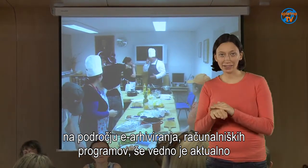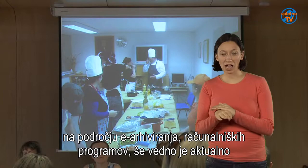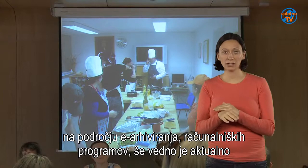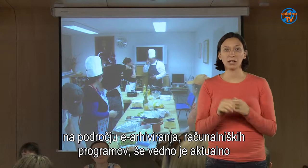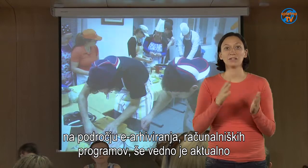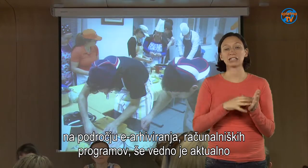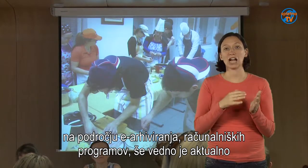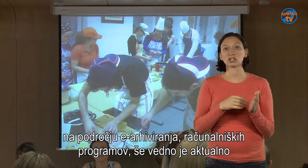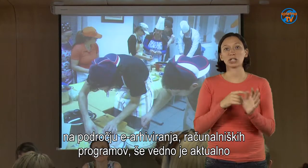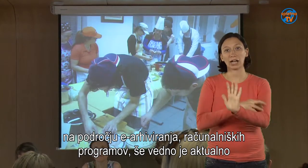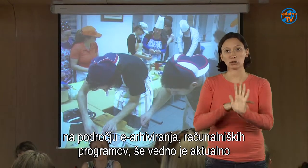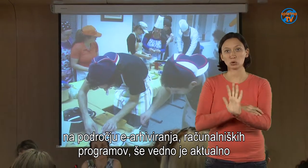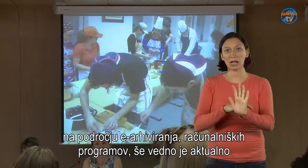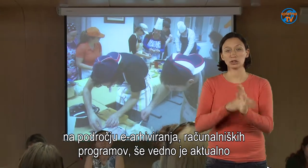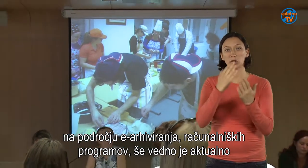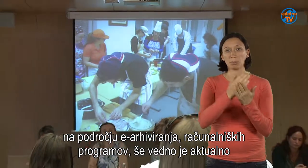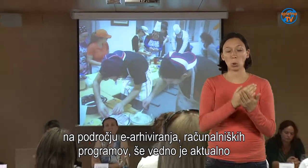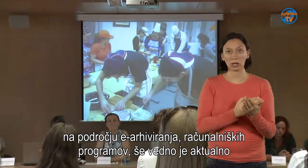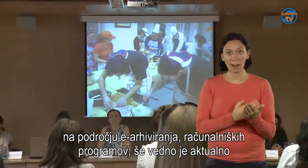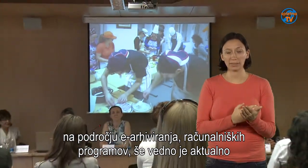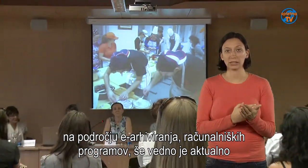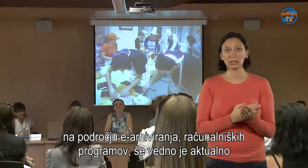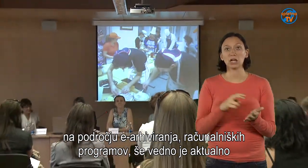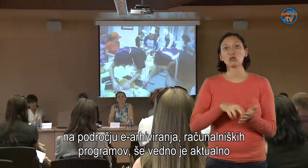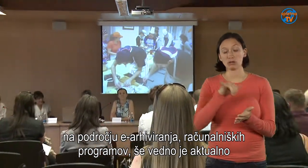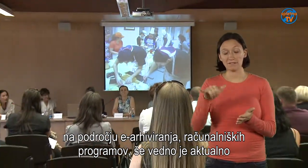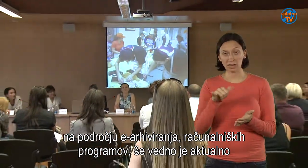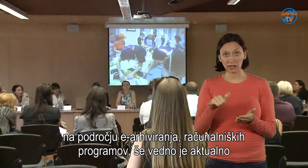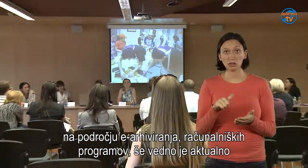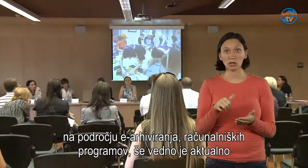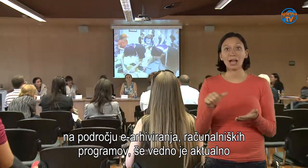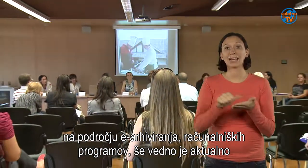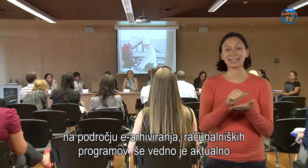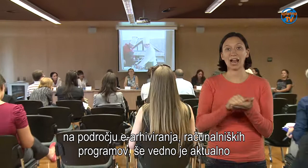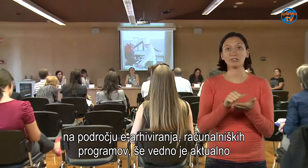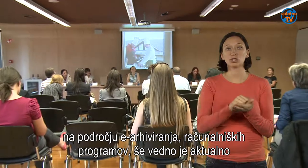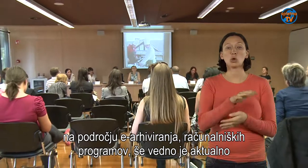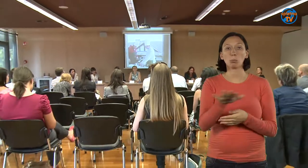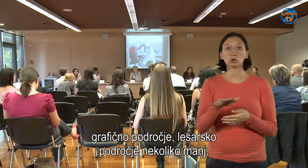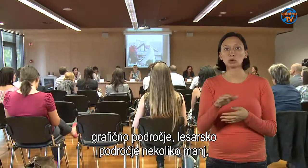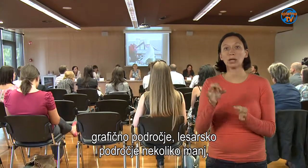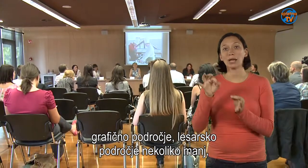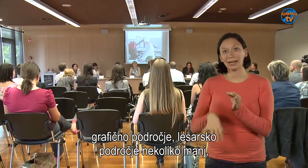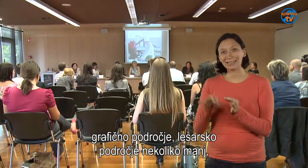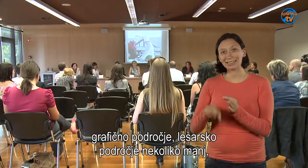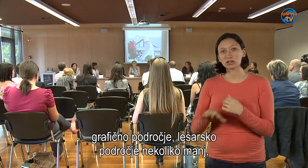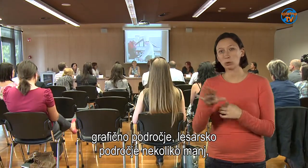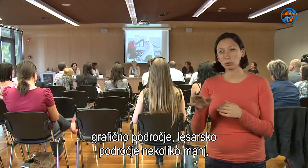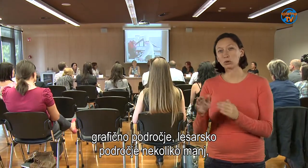v kakšnih računalniških programih, še vedno grafično področje, lesarsko področje nekoliko